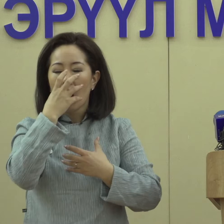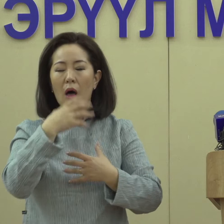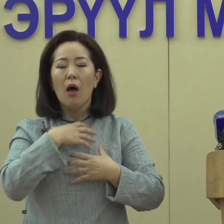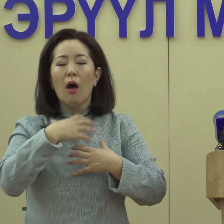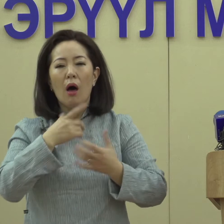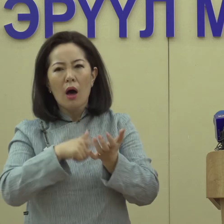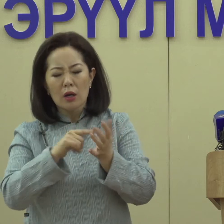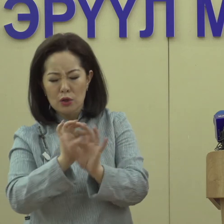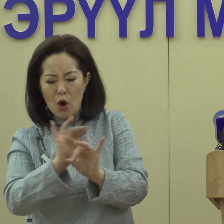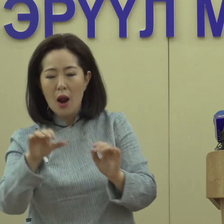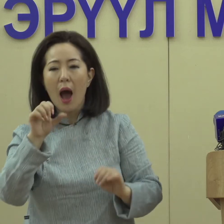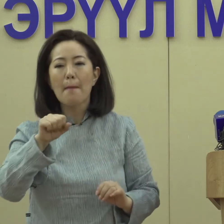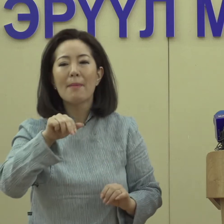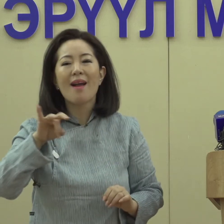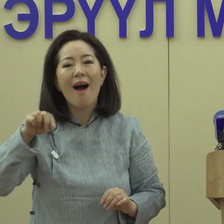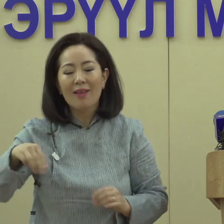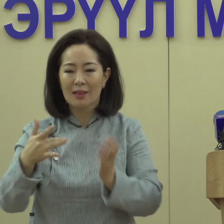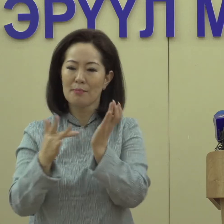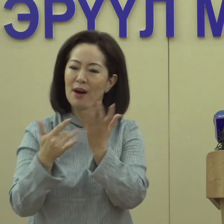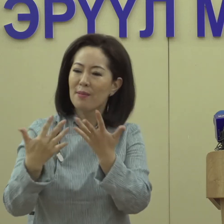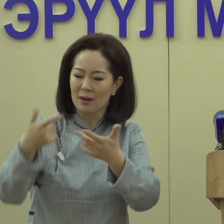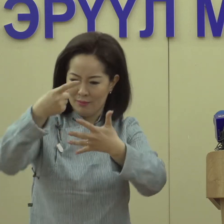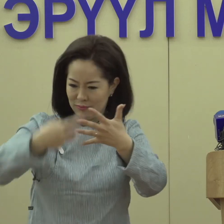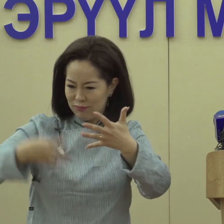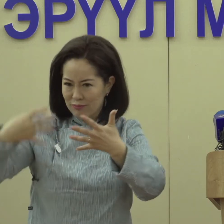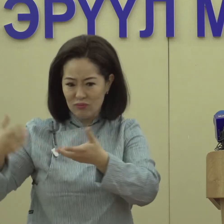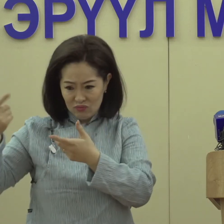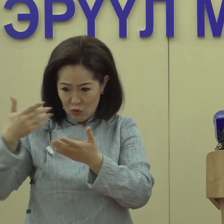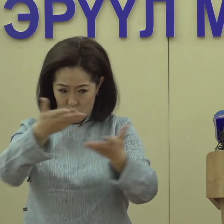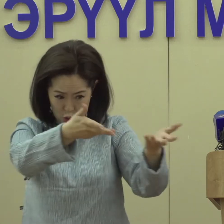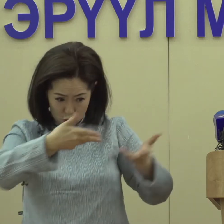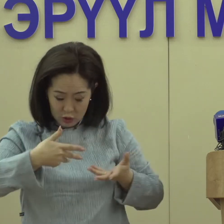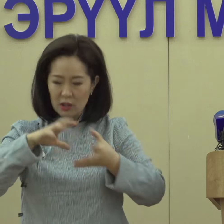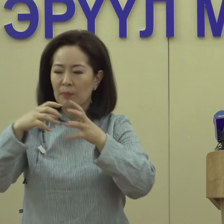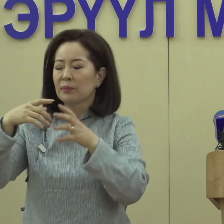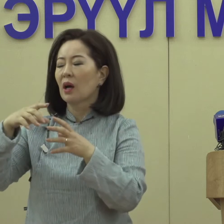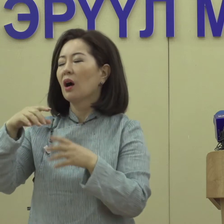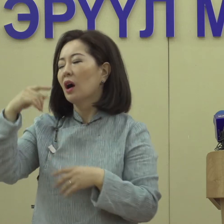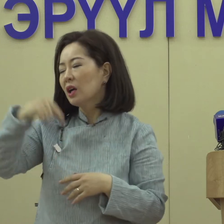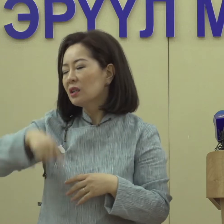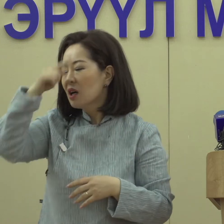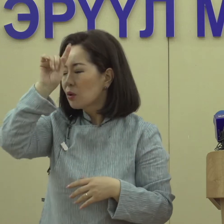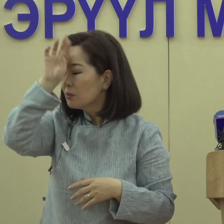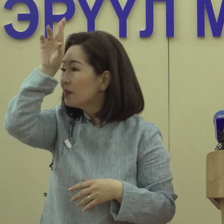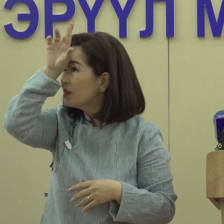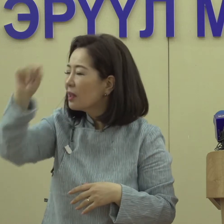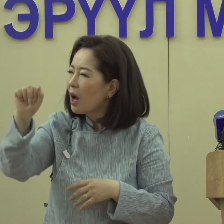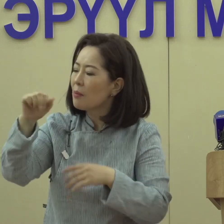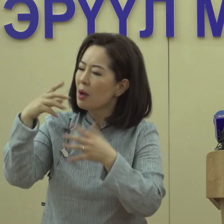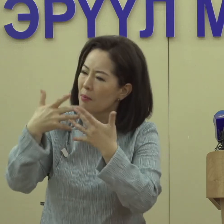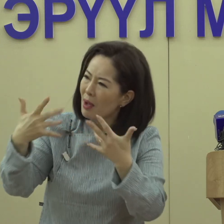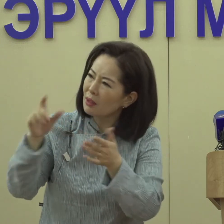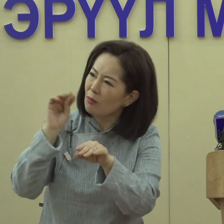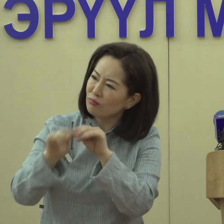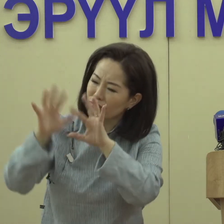нэн шаардлагатай эмнэлгийн багаж хэрэгслийн чагсаалтыг гаргасны дагуу эрүүл мэндийн яамнаас бол тоног төхөөрөмж хувийн хамгаалах